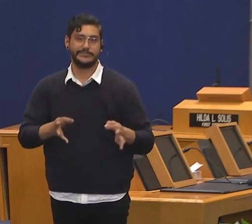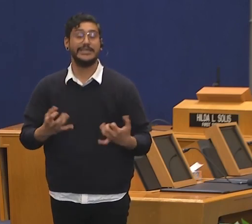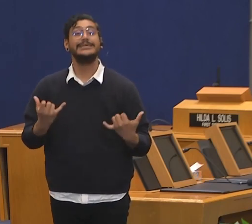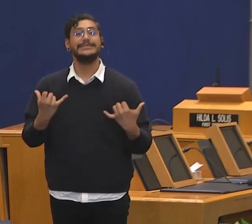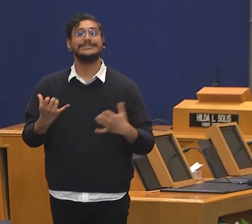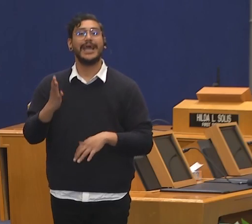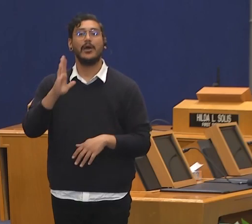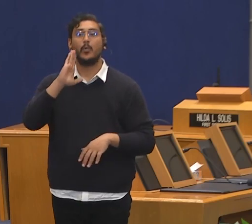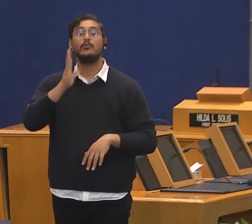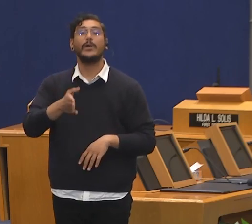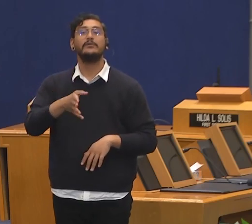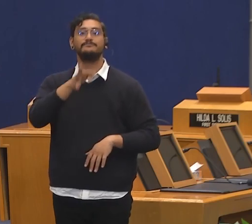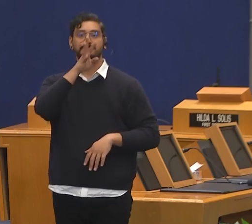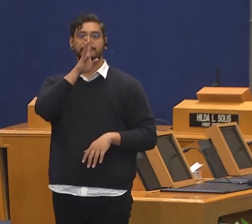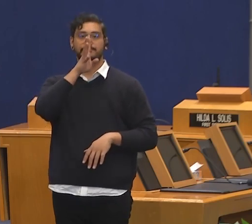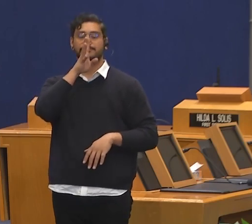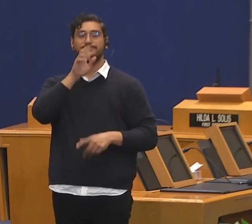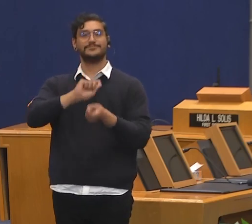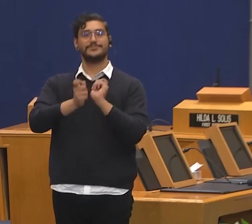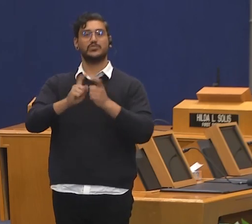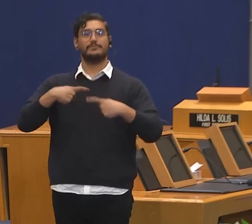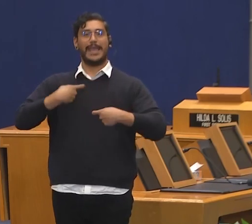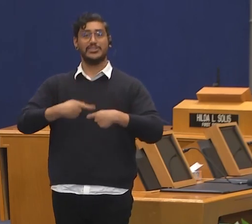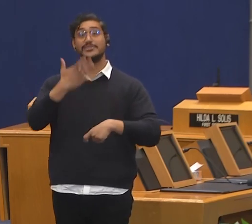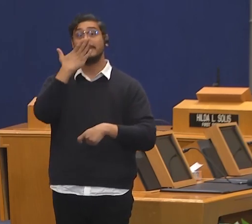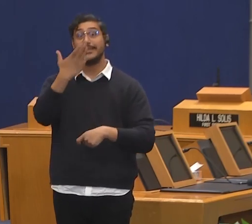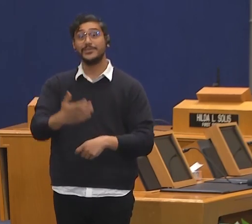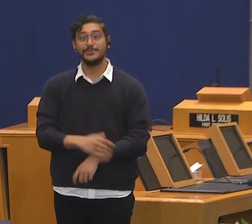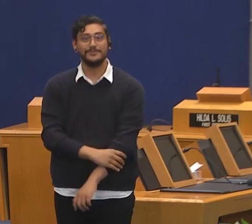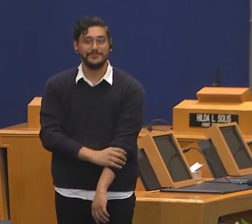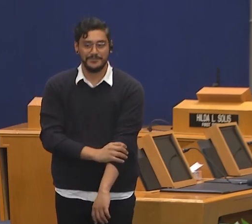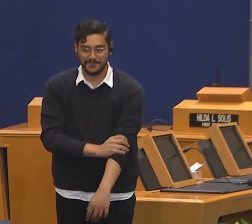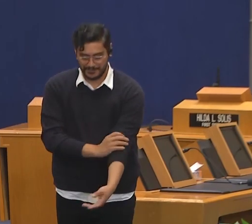do question or remarks in Spanish. Thank you.